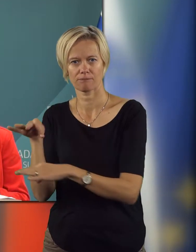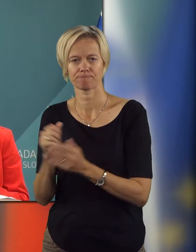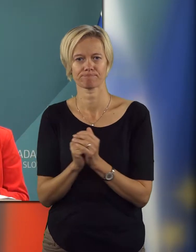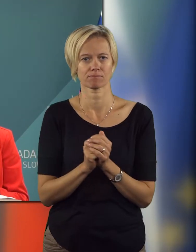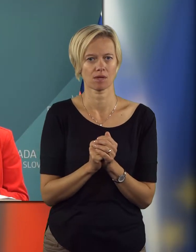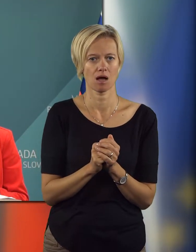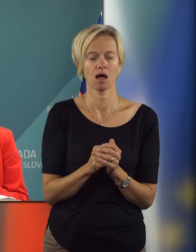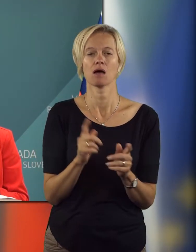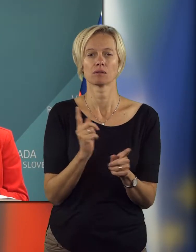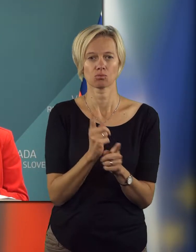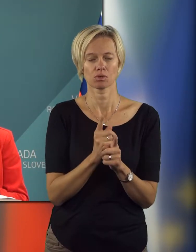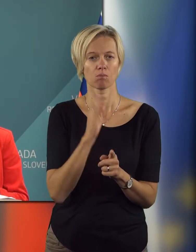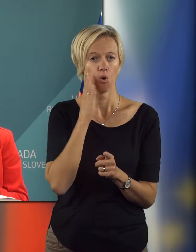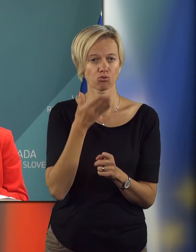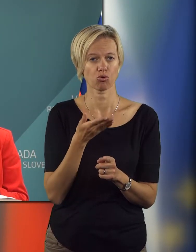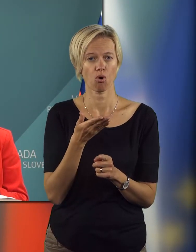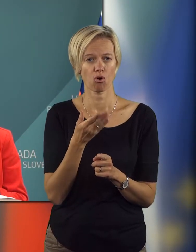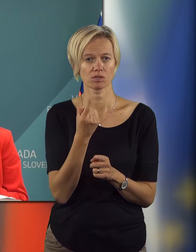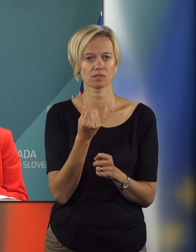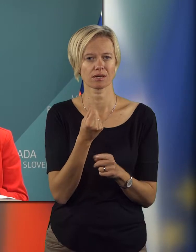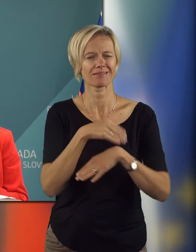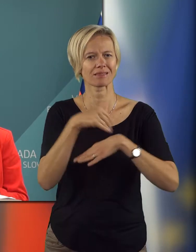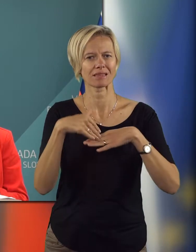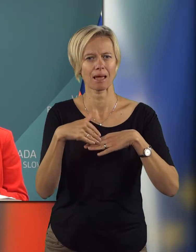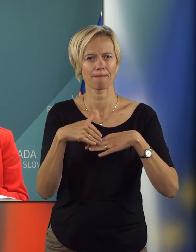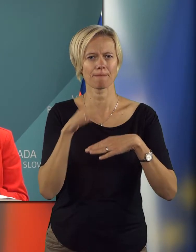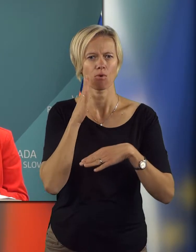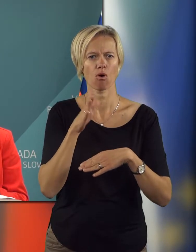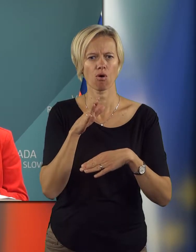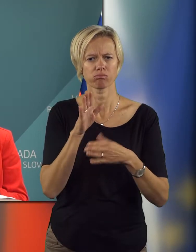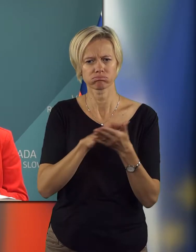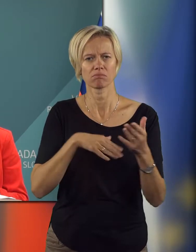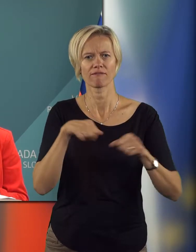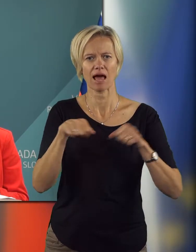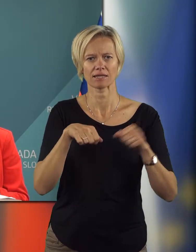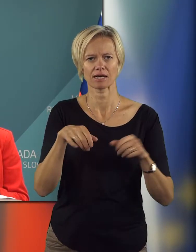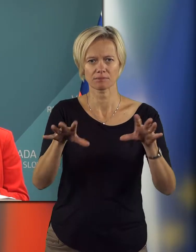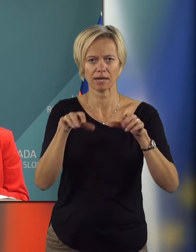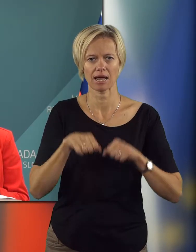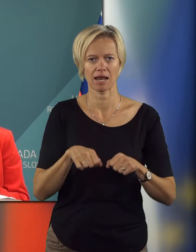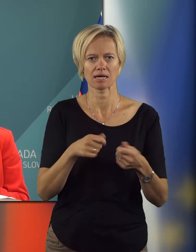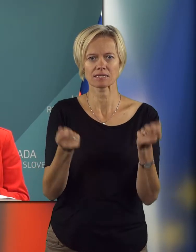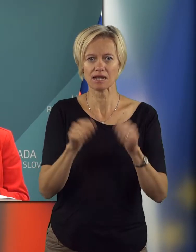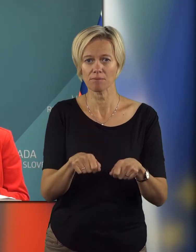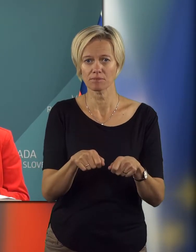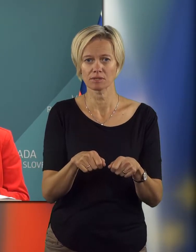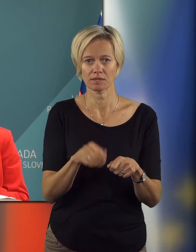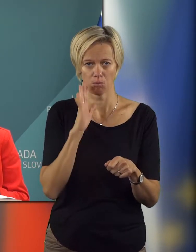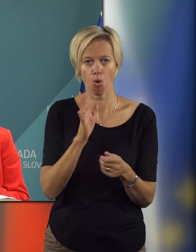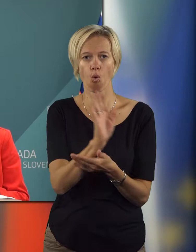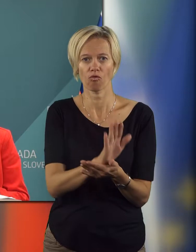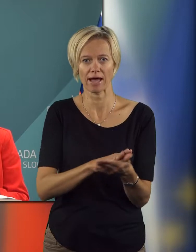načrti. Prav tako bodo z dnem, ko bo vlada sprejela sklep, da se